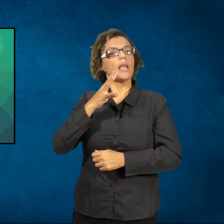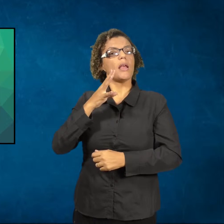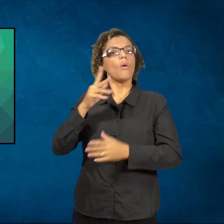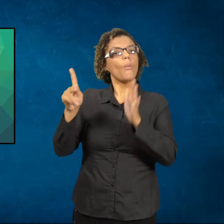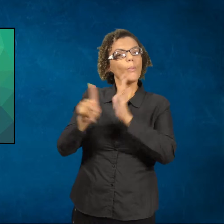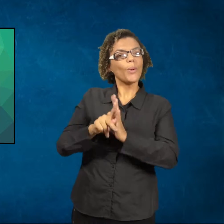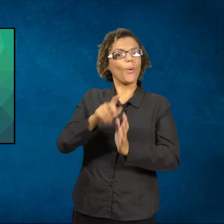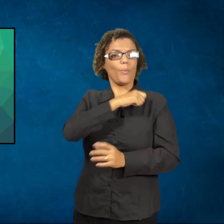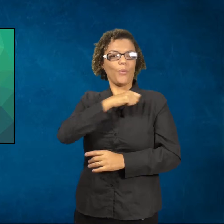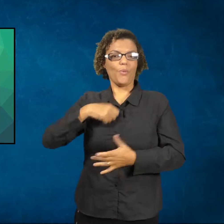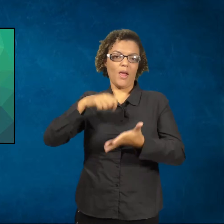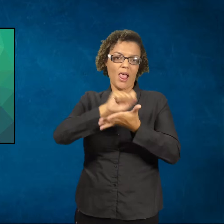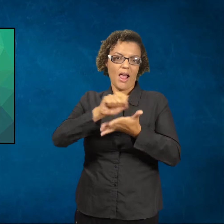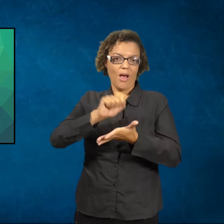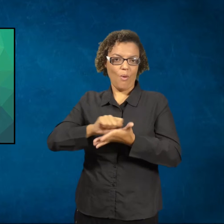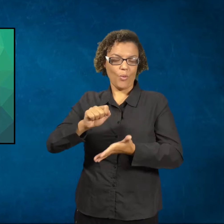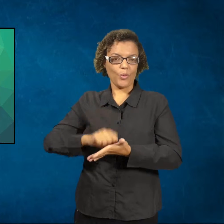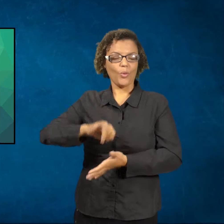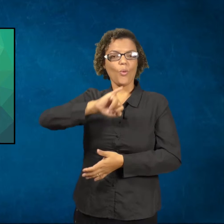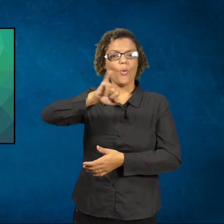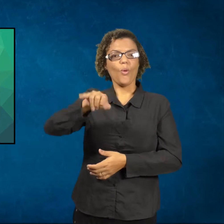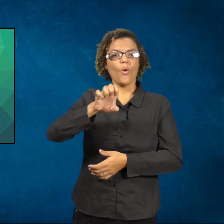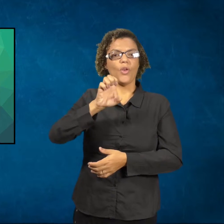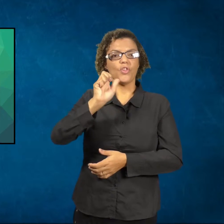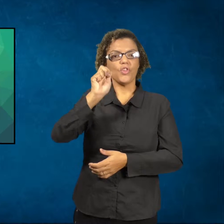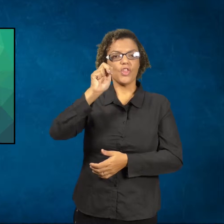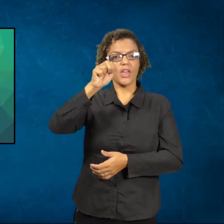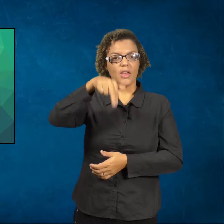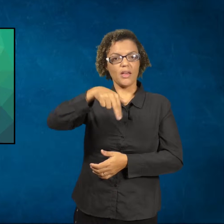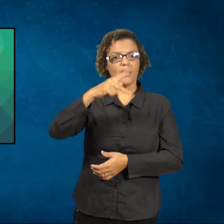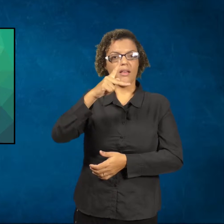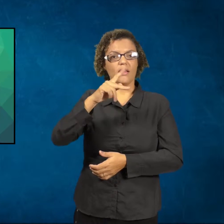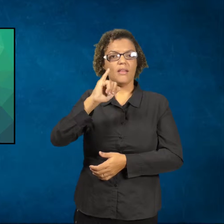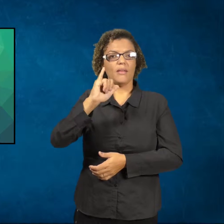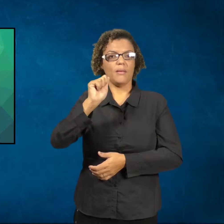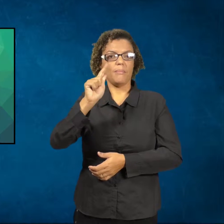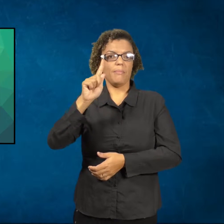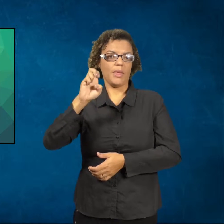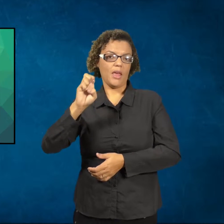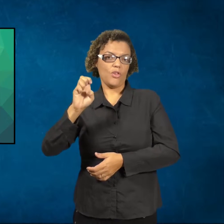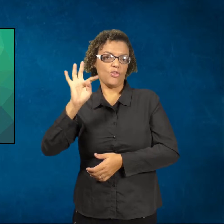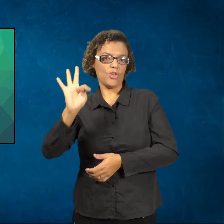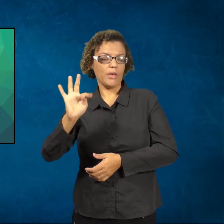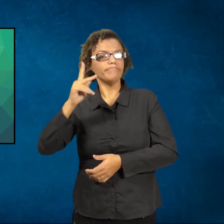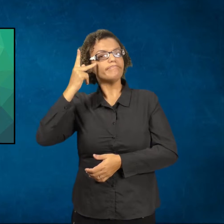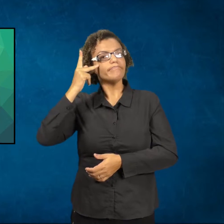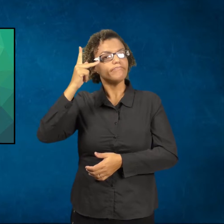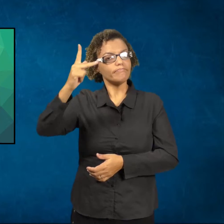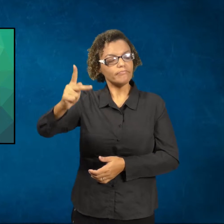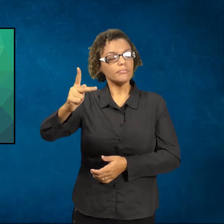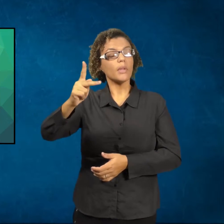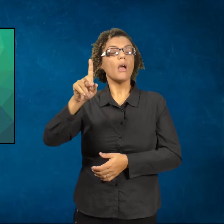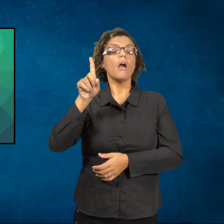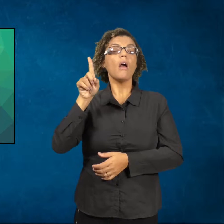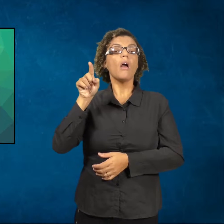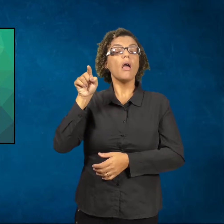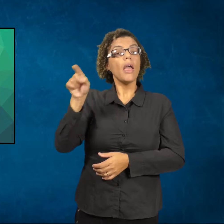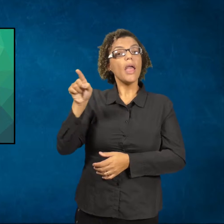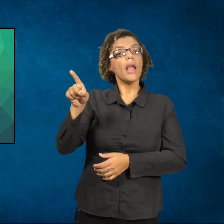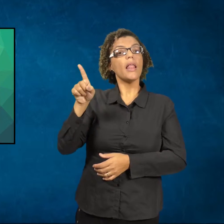sobre o próprio autor, que é o objeto da nossa pesquisa, tá? Que é o Jean Piaget. Piaget é